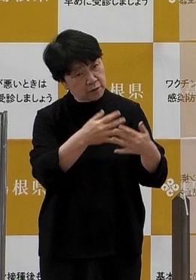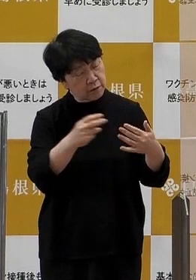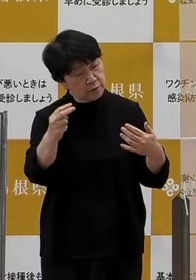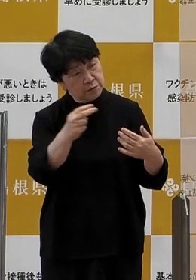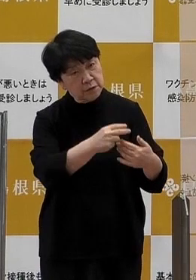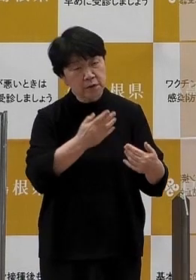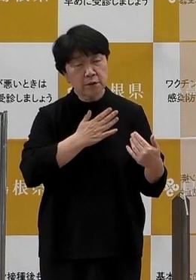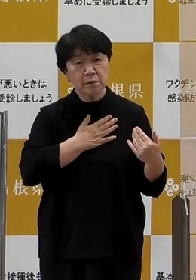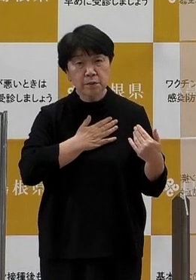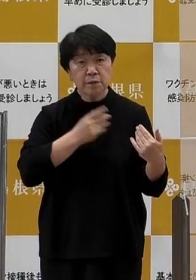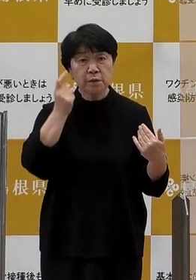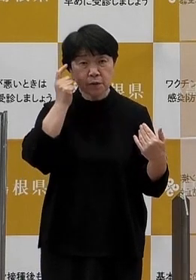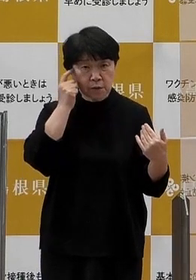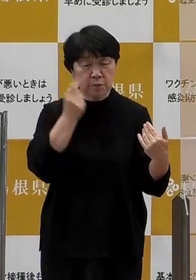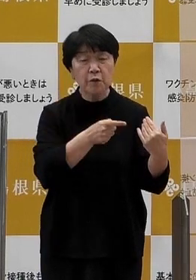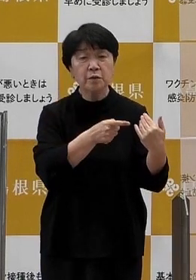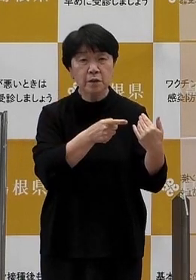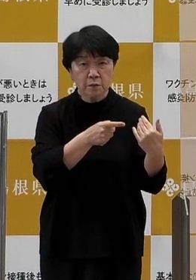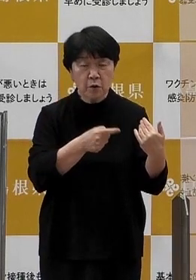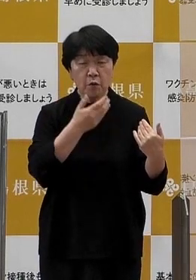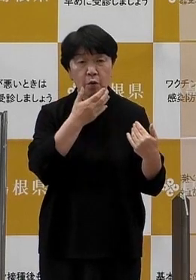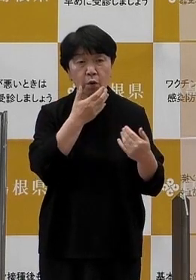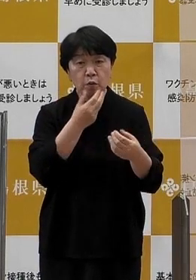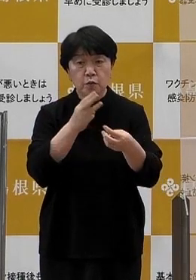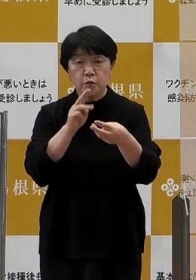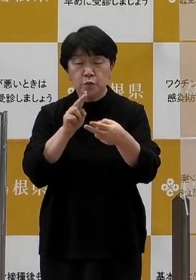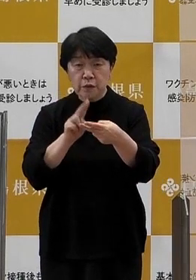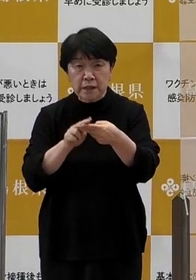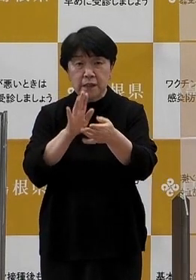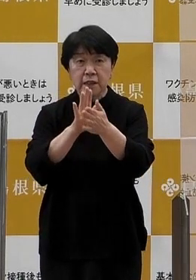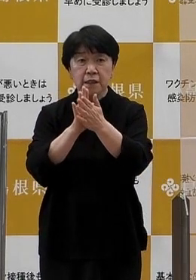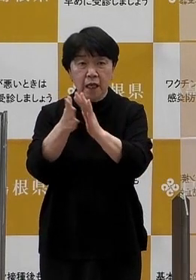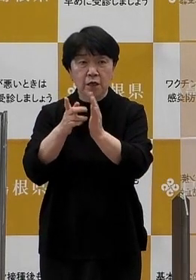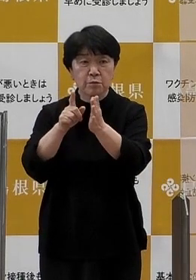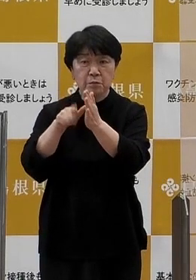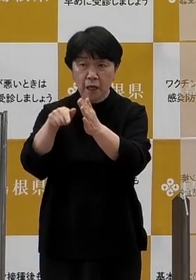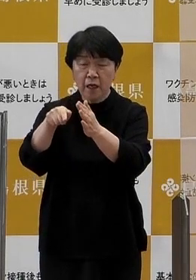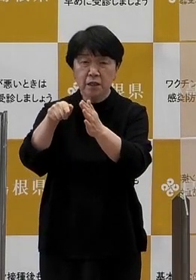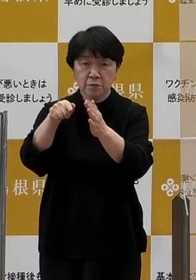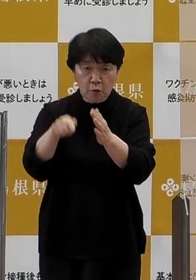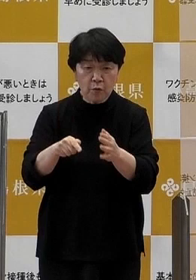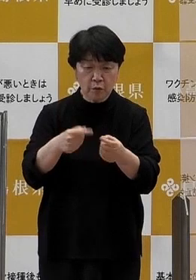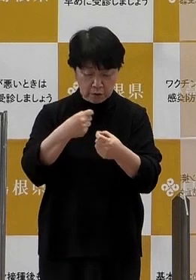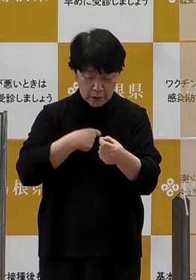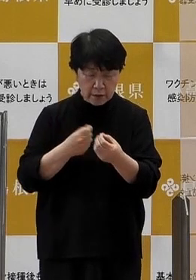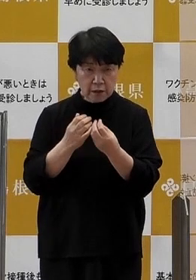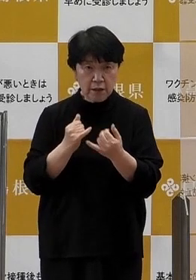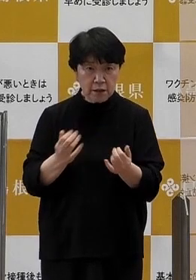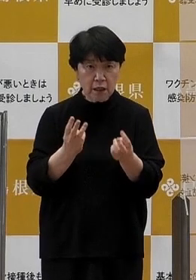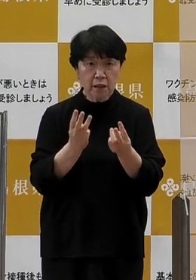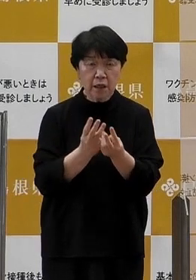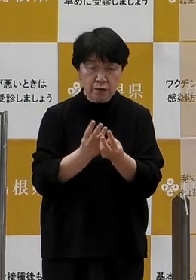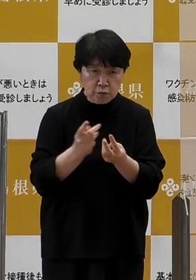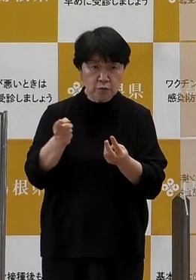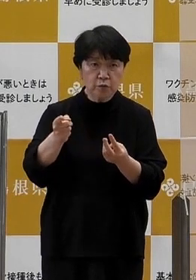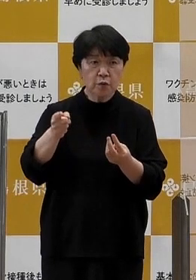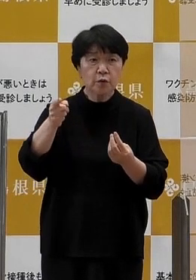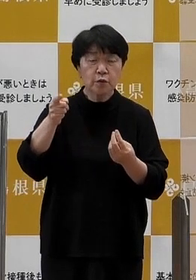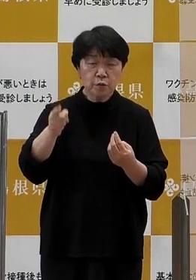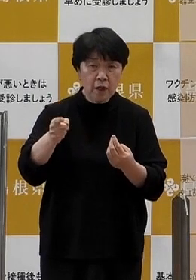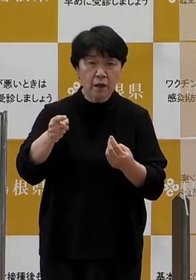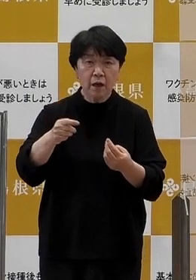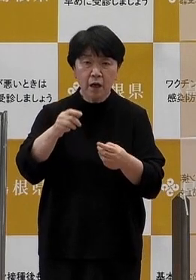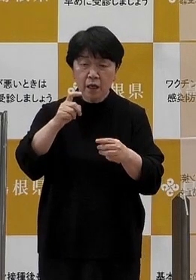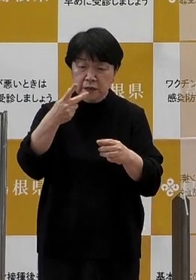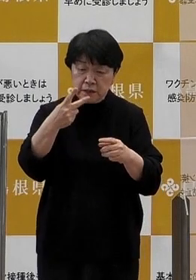あの福井県とかだってうちの倍なわけですよ、ね、あの人口 10万人あたりの感